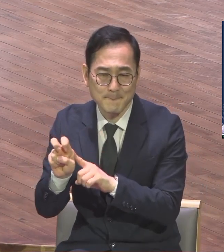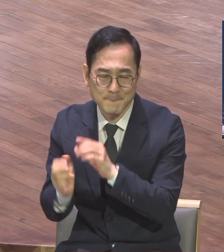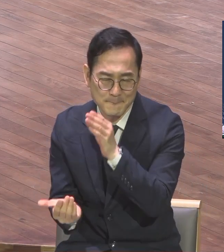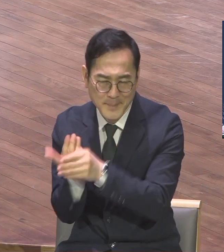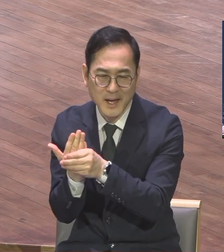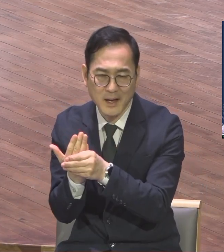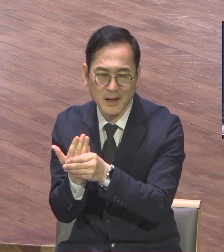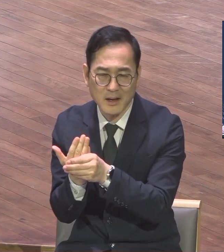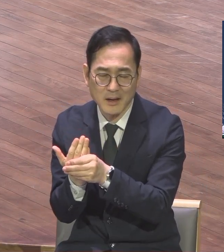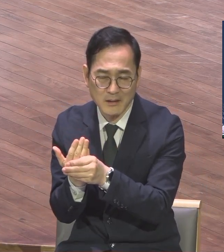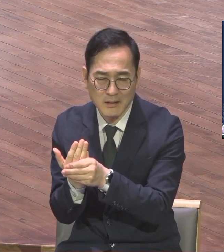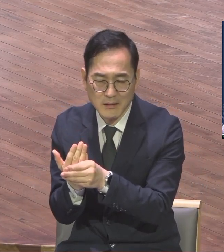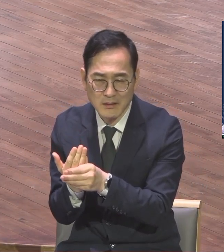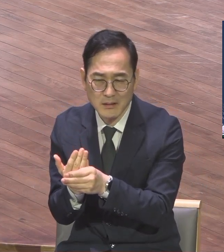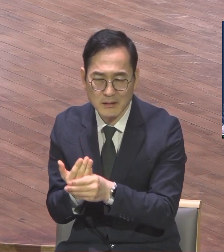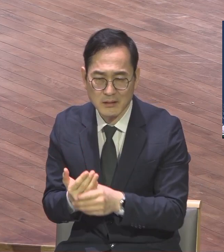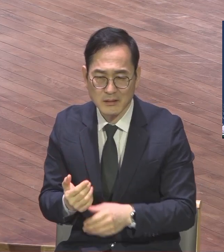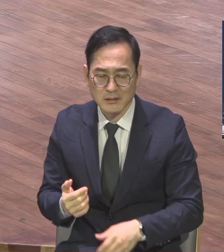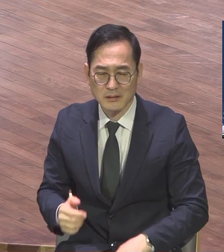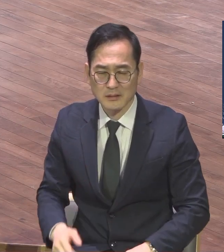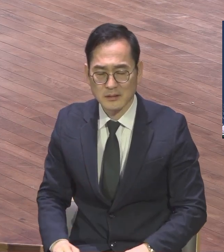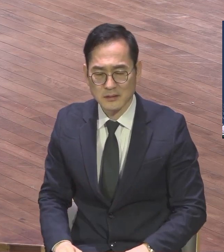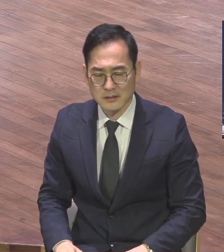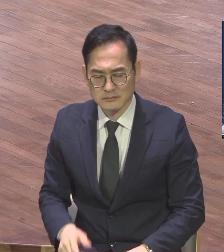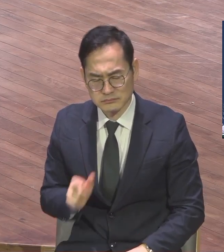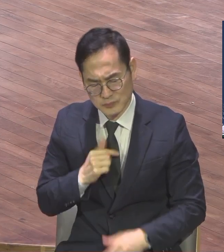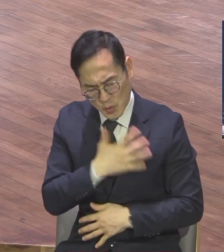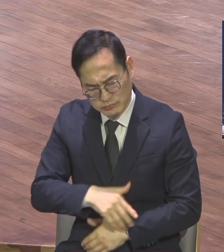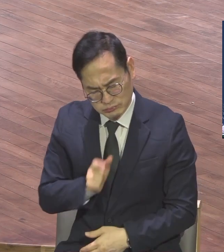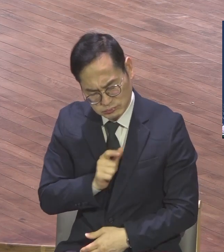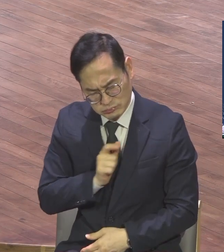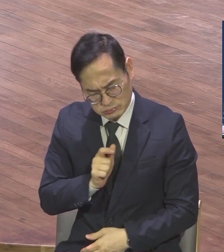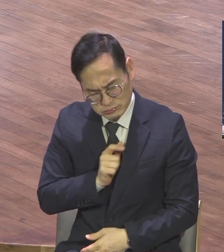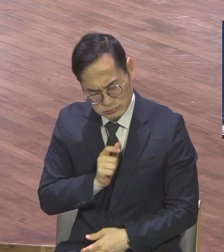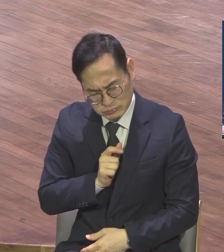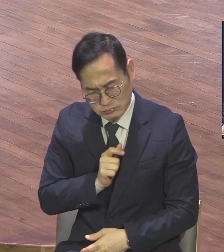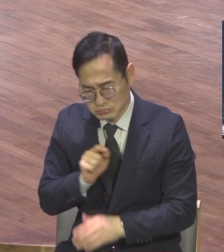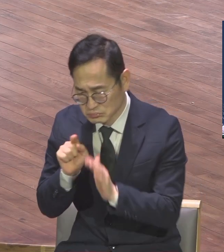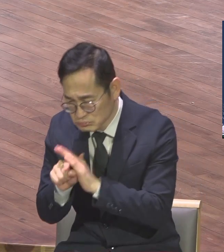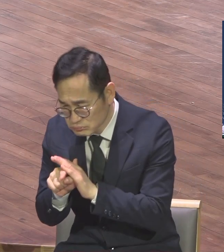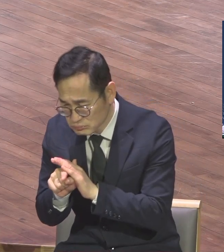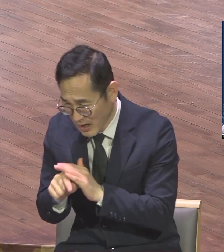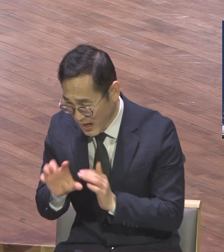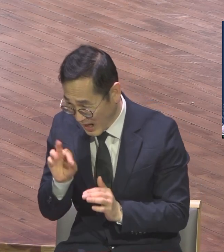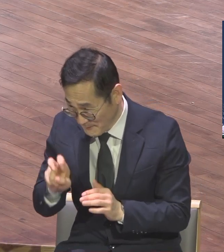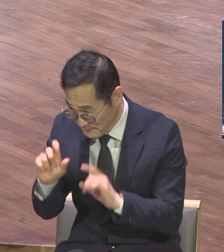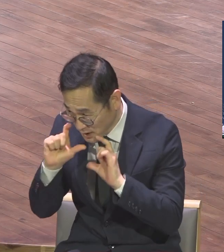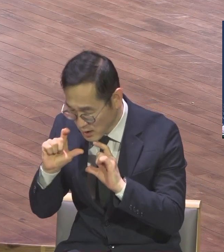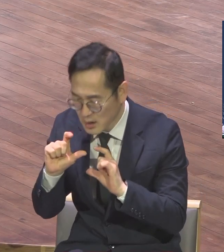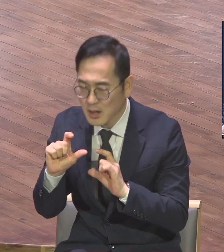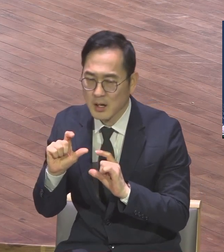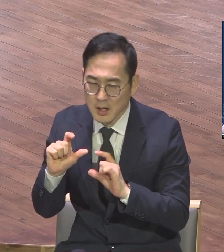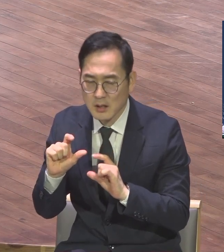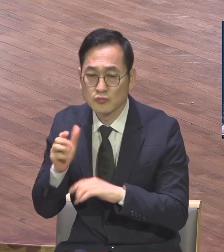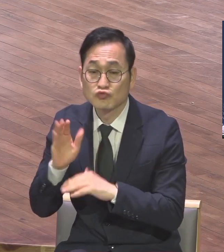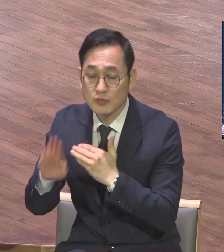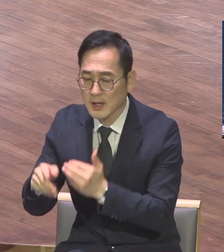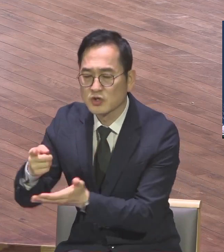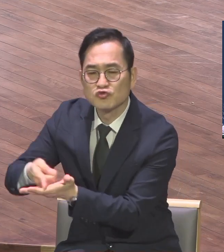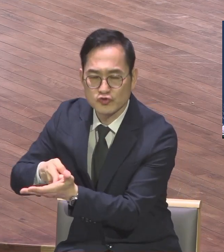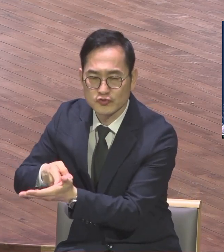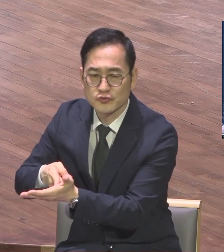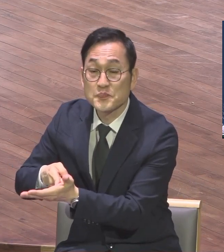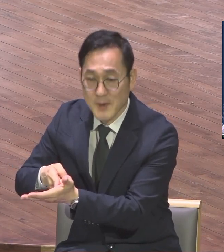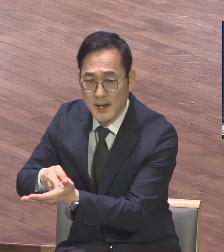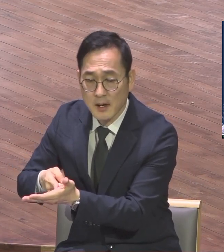그해 봄부터 좀 몸 상태가 안 좋았는데 결국은 이제 수술을 받고 그때 이제 신장도